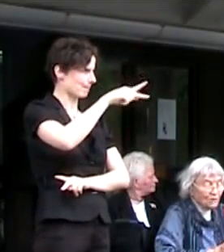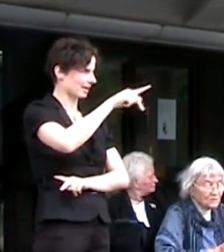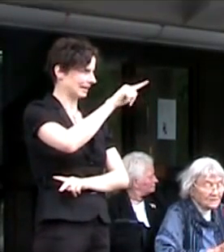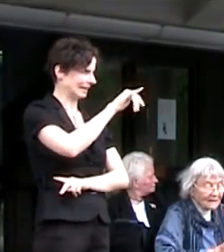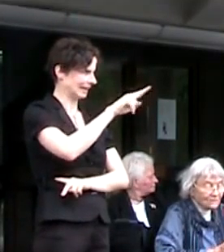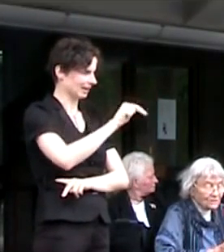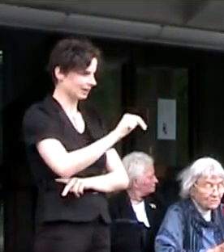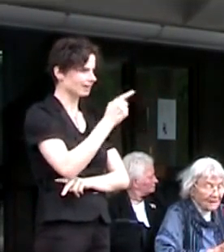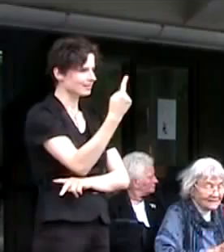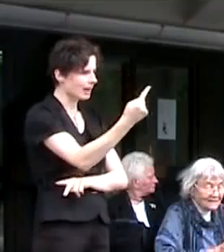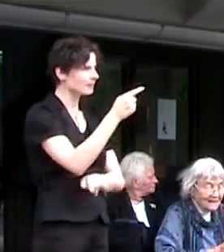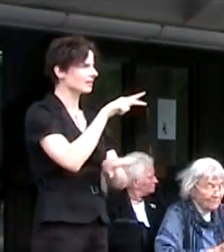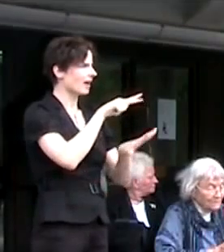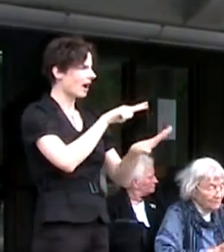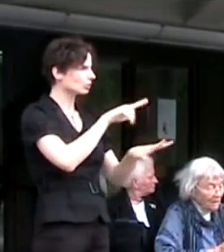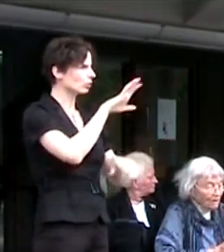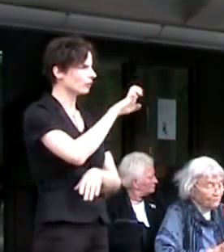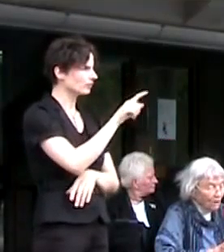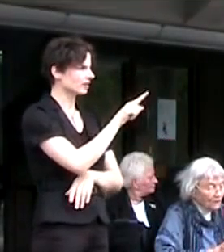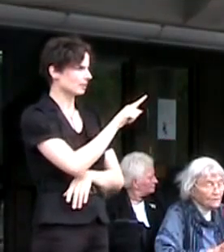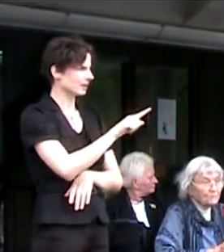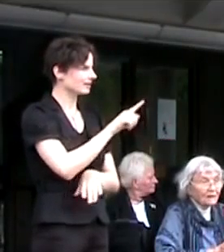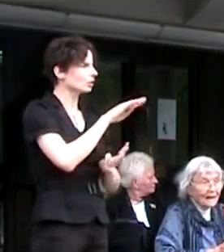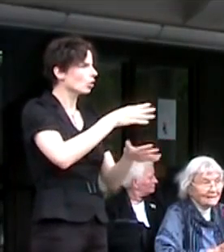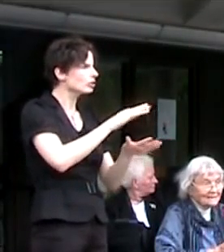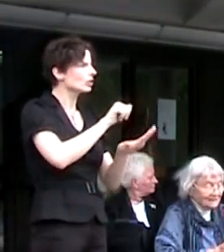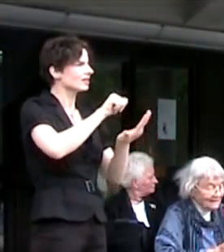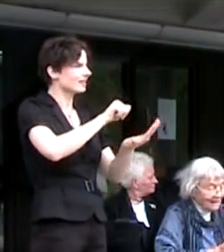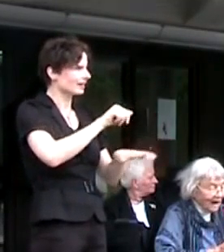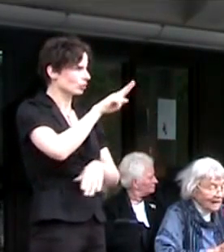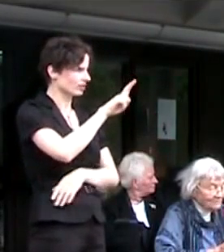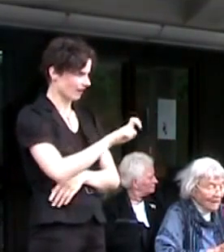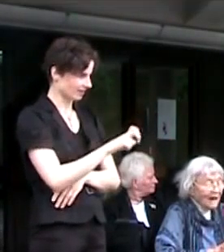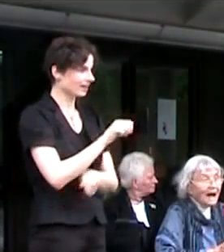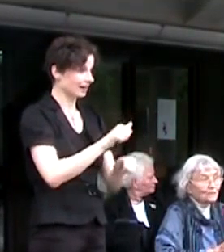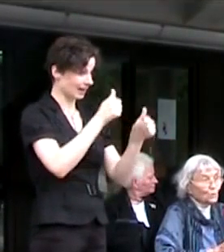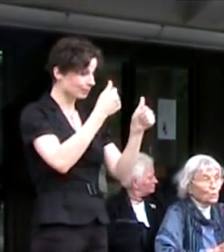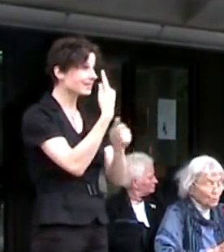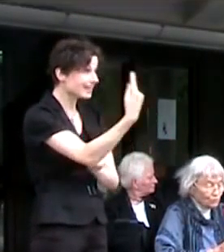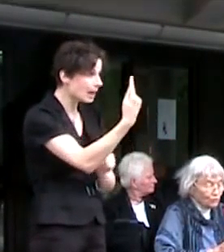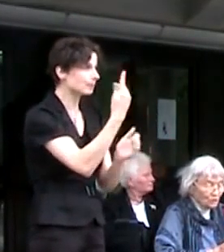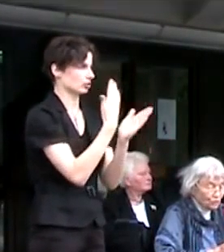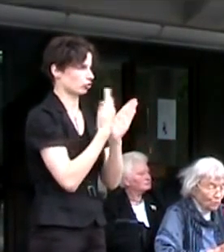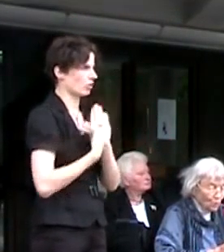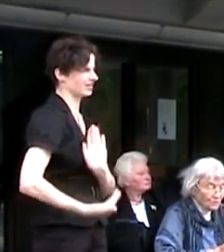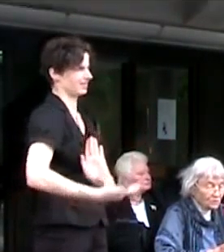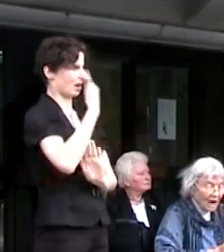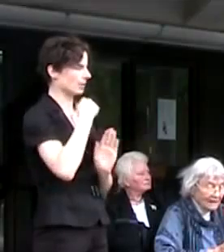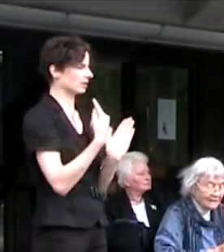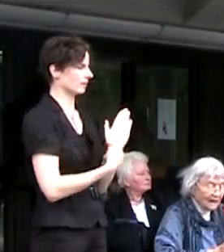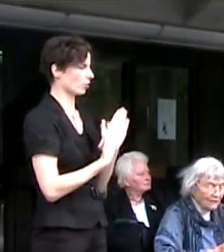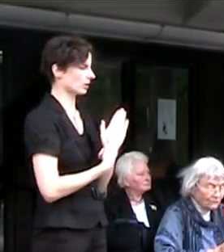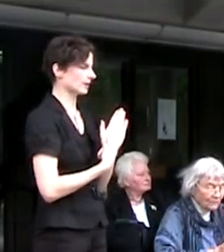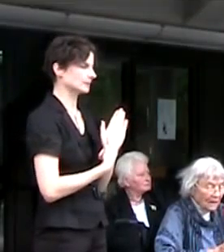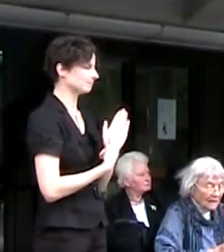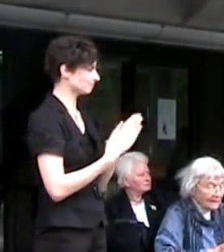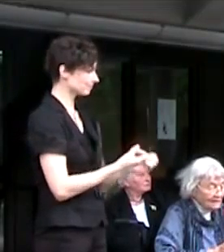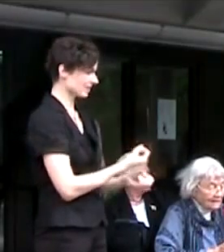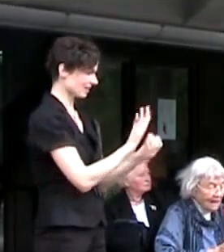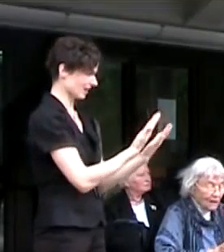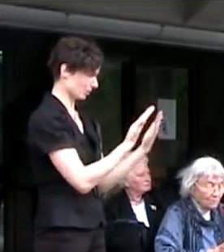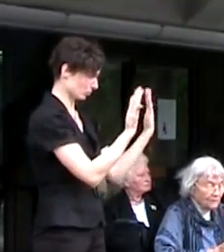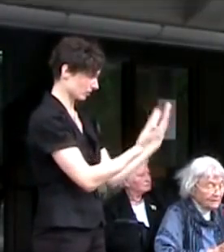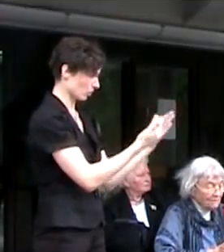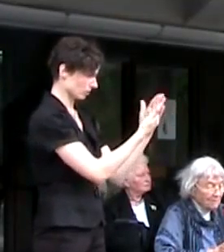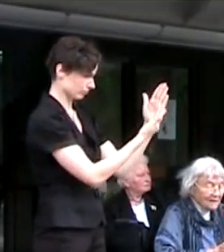bis 1926 lebte, forderte bereits, Zitat, ein rücksichtsloses Eingreifen gegen